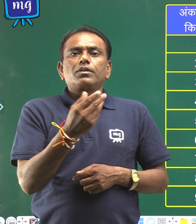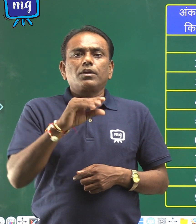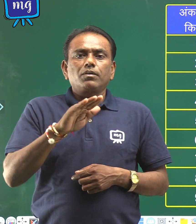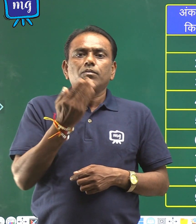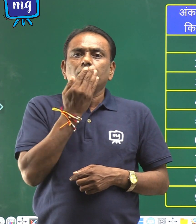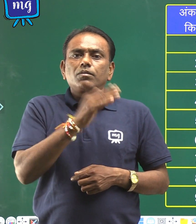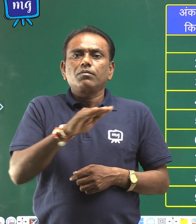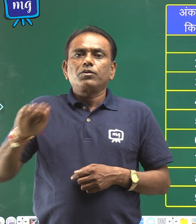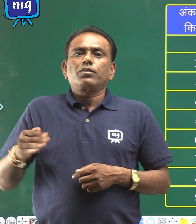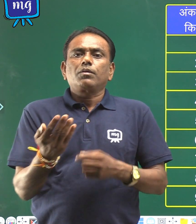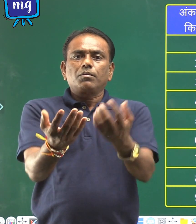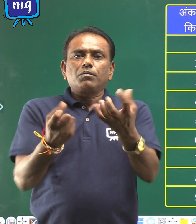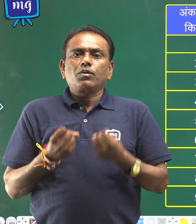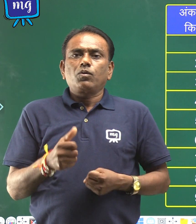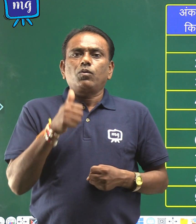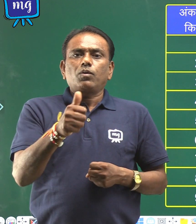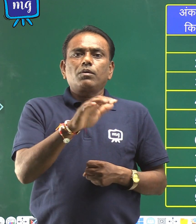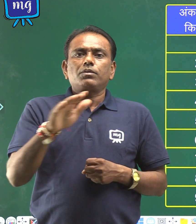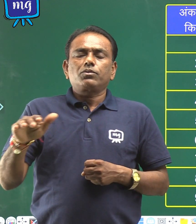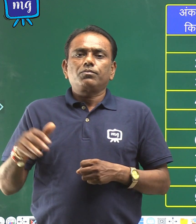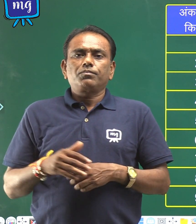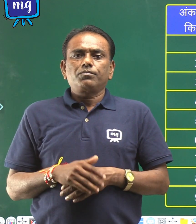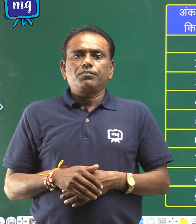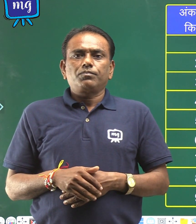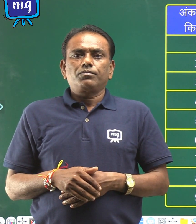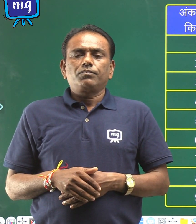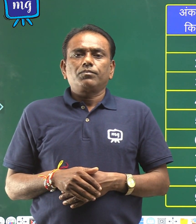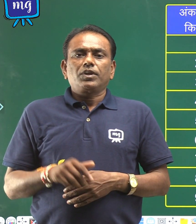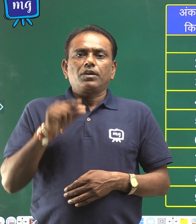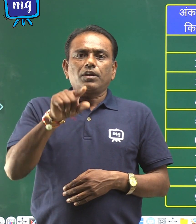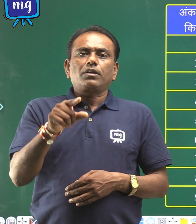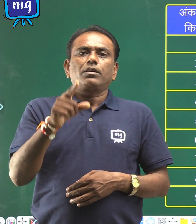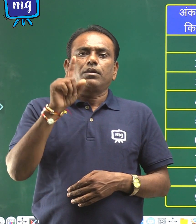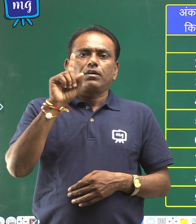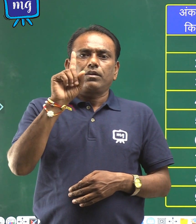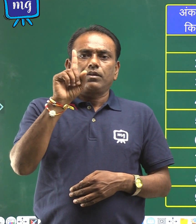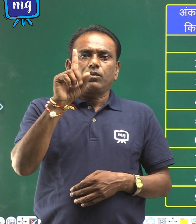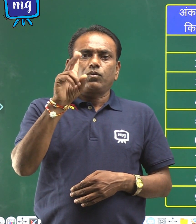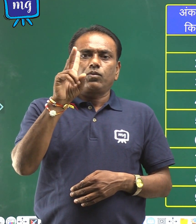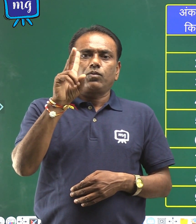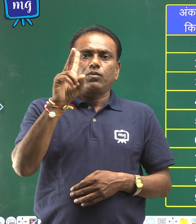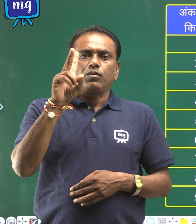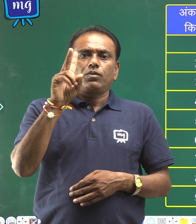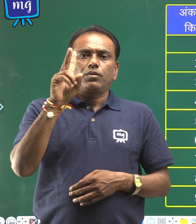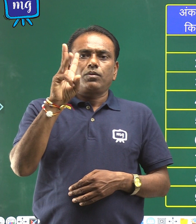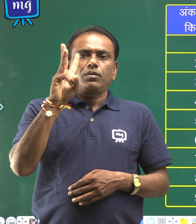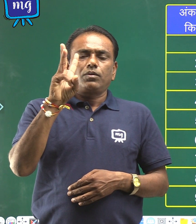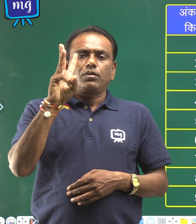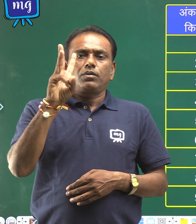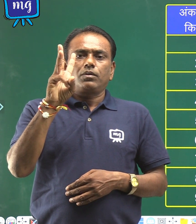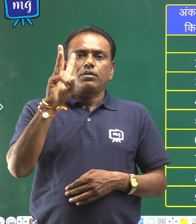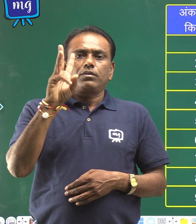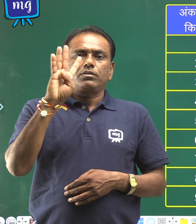आया। ठीक है बच्चों, तो यहाँ लिखेंगे 1, 2,